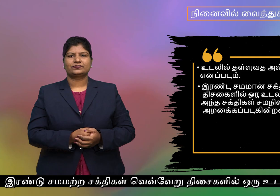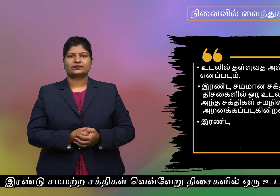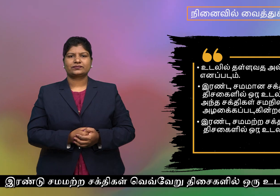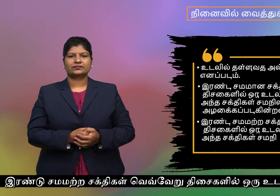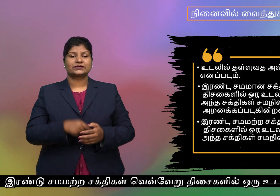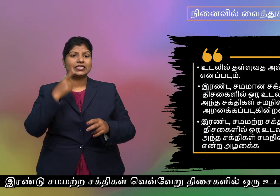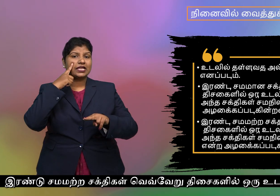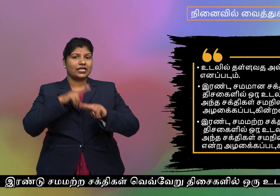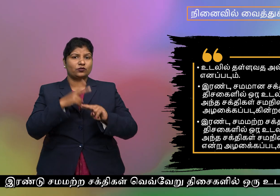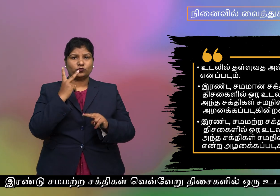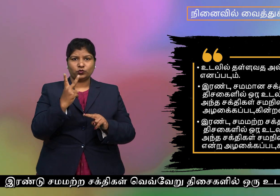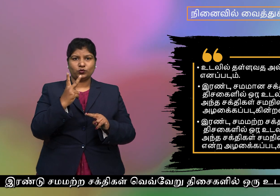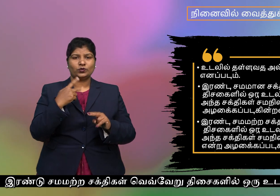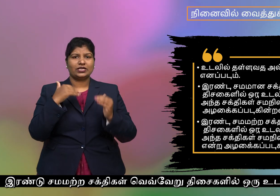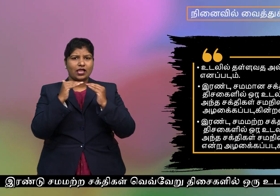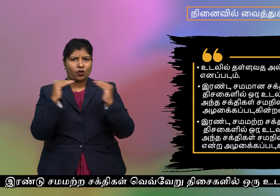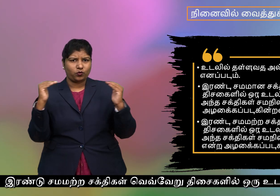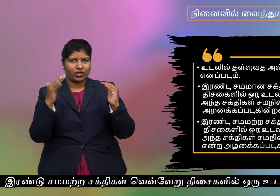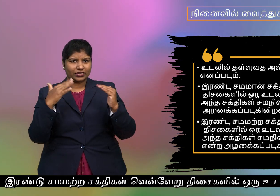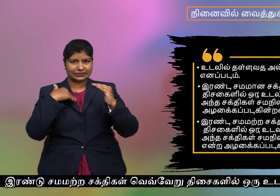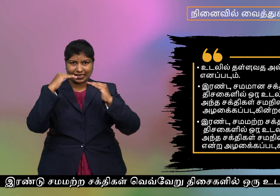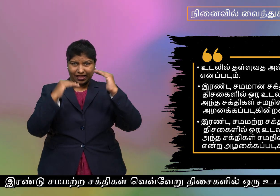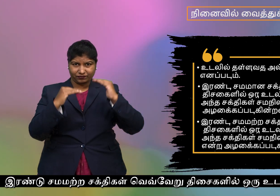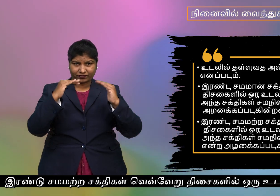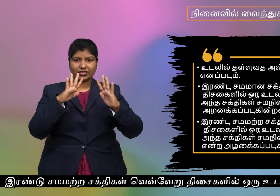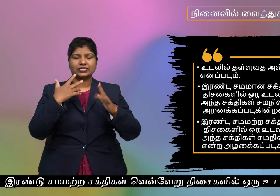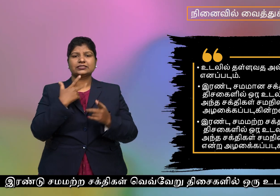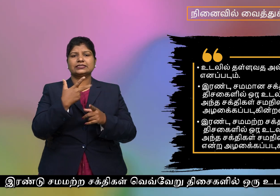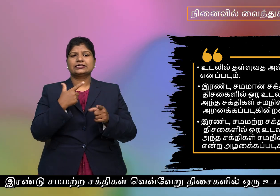இரண்டு சமமற்ற விசைகள் வெவ்வேறு திசைகளில் ஒரு உடலில் செய்யப்பட்டால்